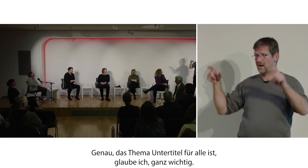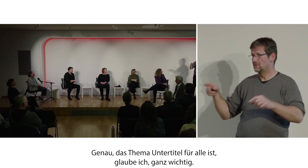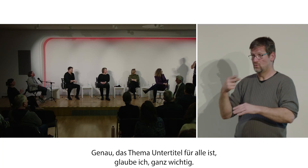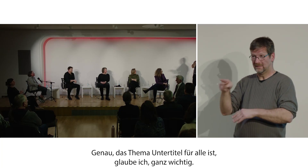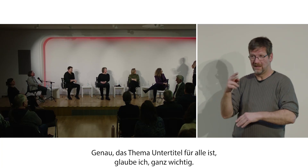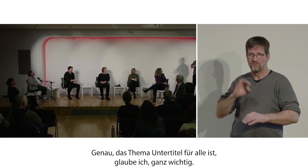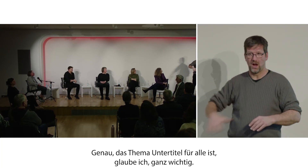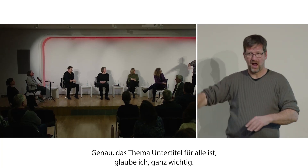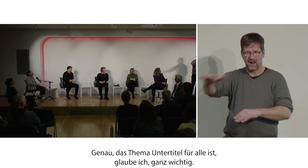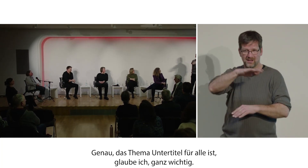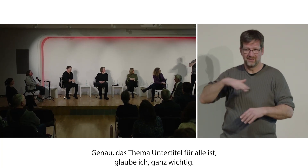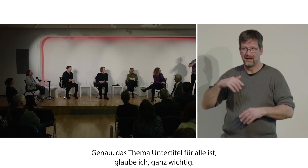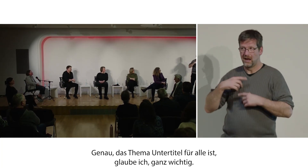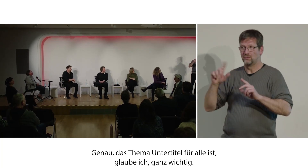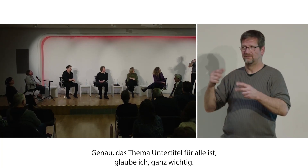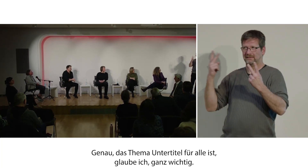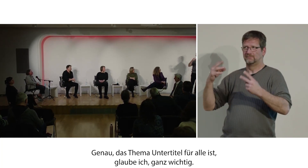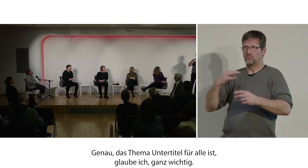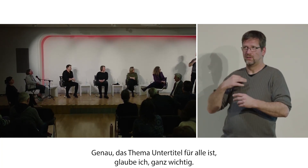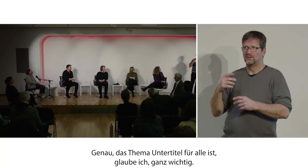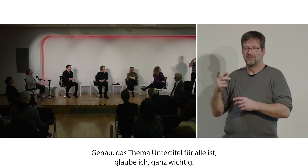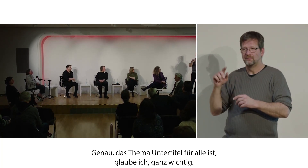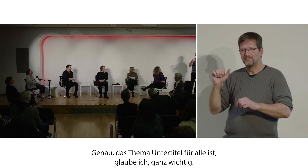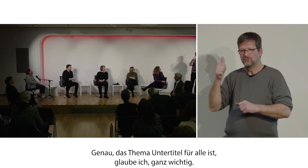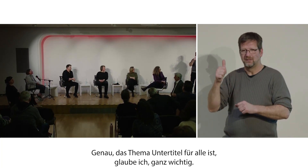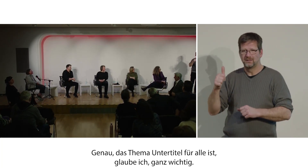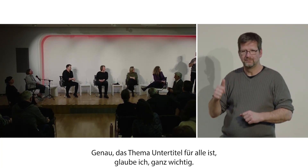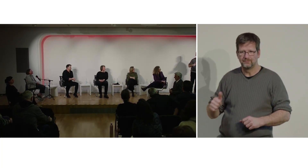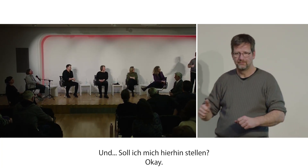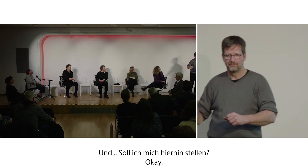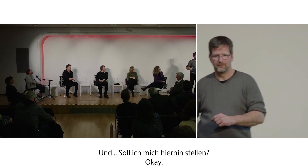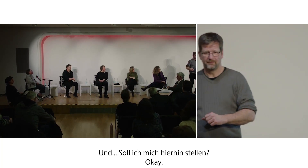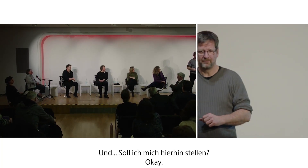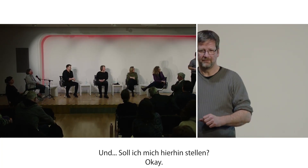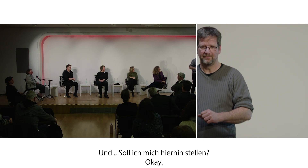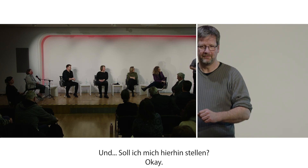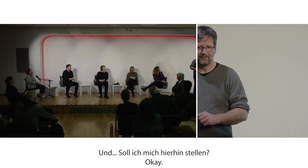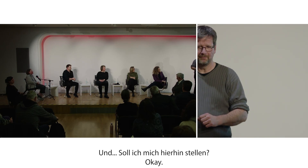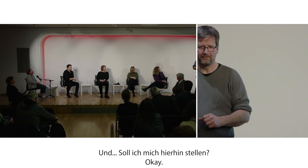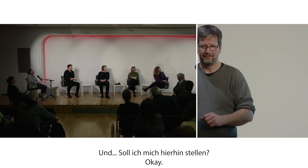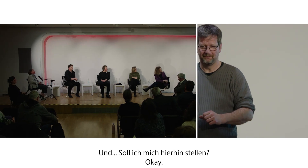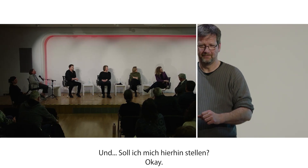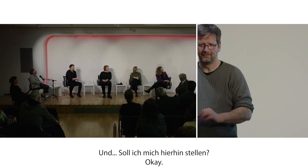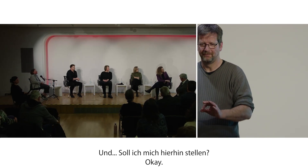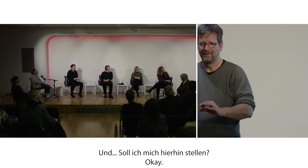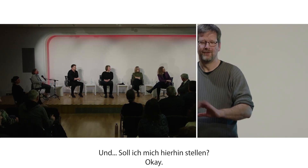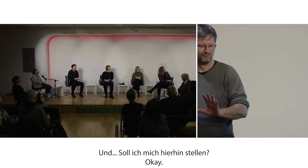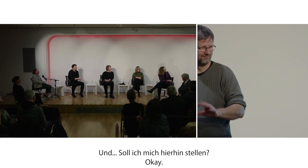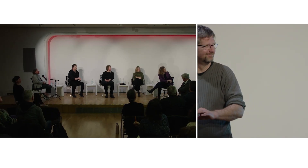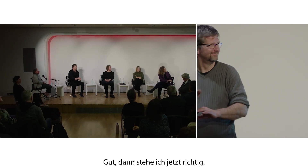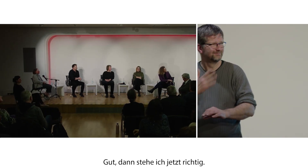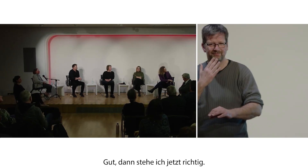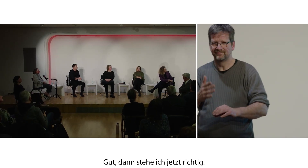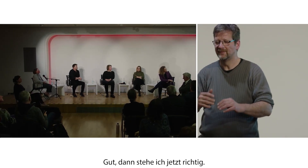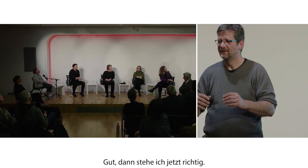Genau, das Thema Untertitel für alle ist, glaube ich, ganz wichtig. Und, soll ich mich hier hinstellen? Okay.